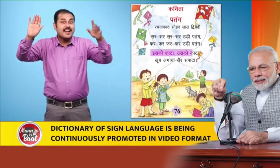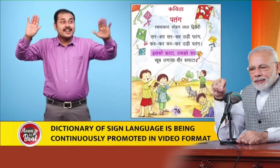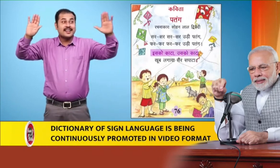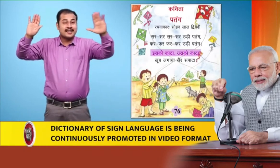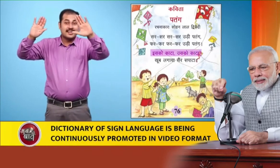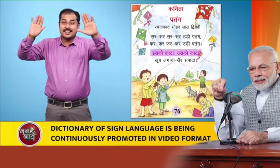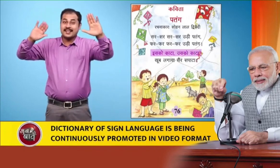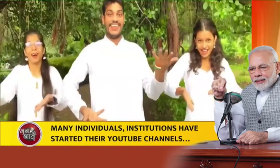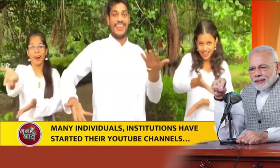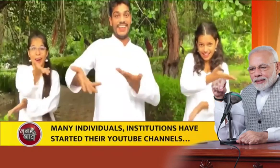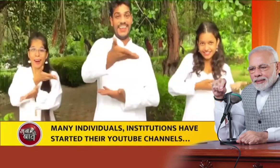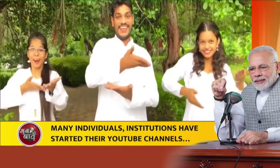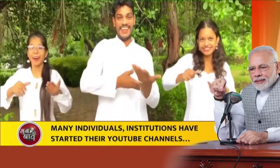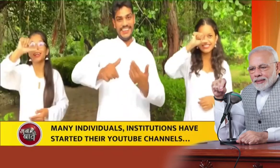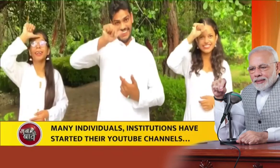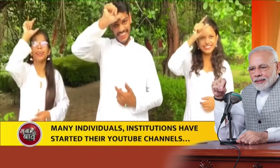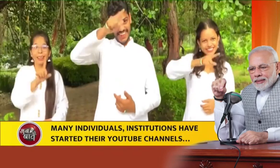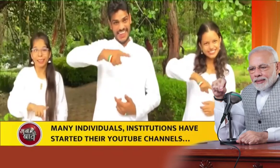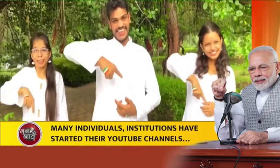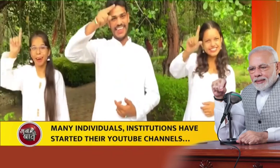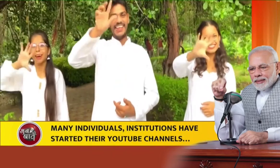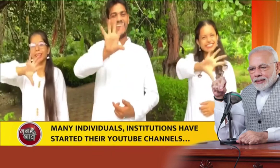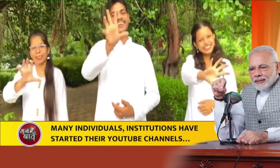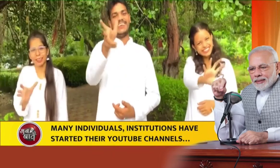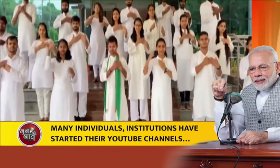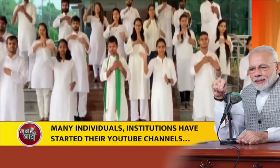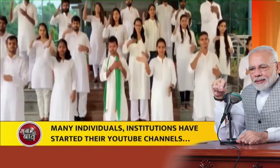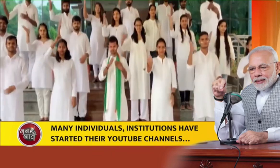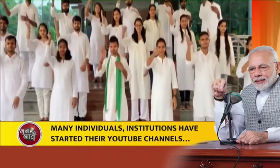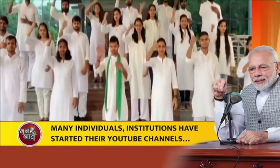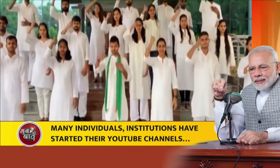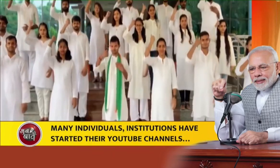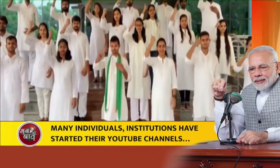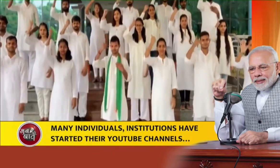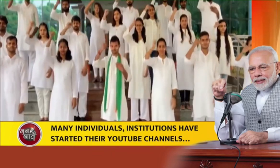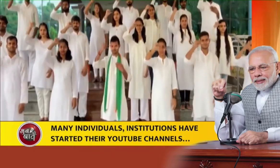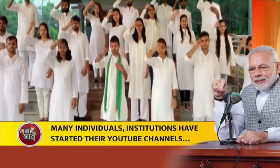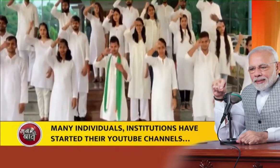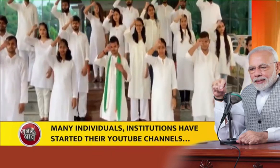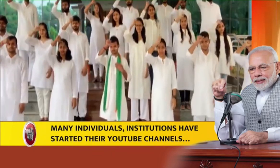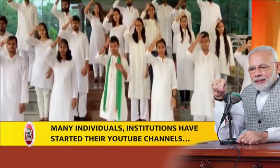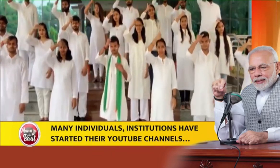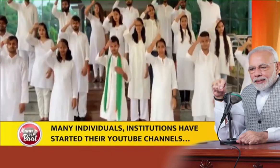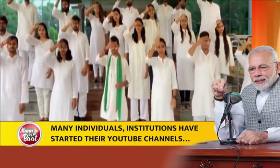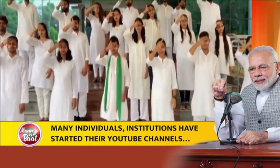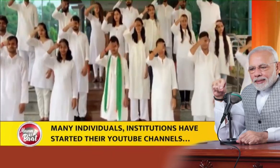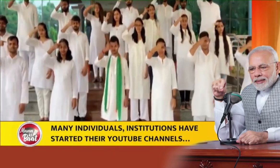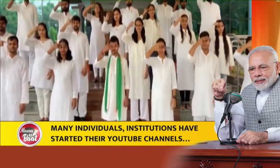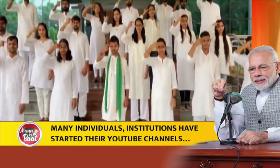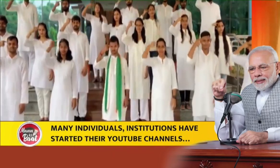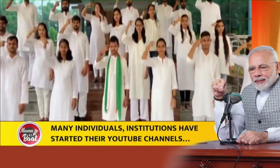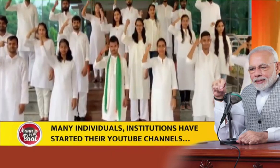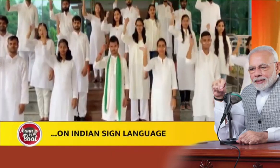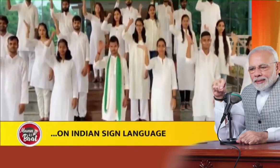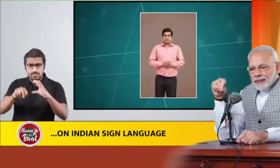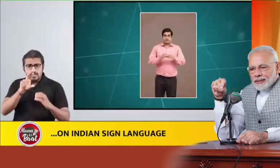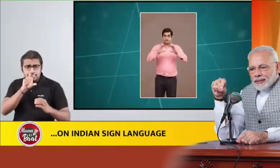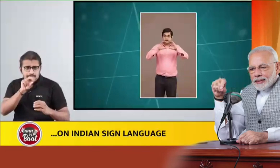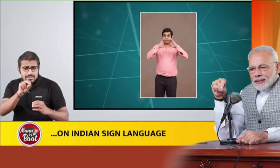है। YouTube पर कई लोगों ने, कई संस्थानों ने Indian Sign Language में अपने चैनल